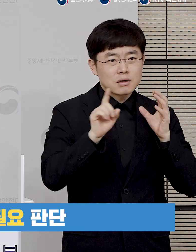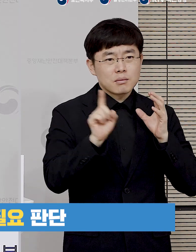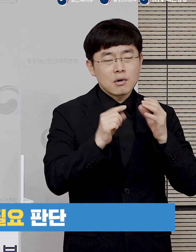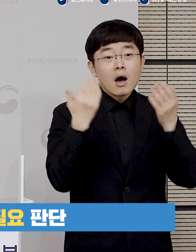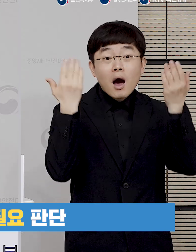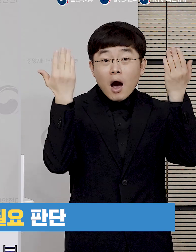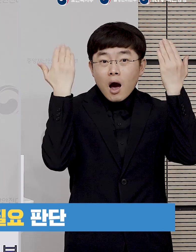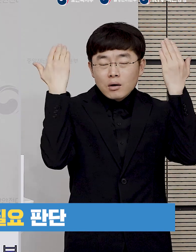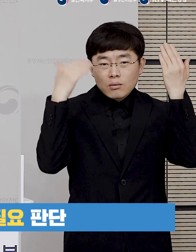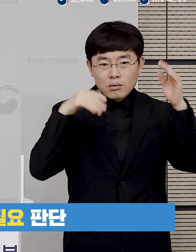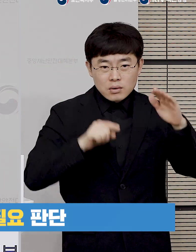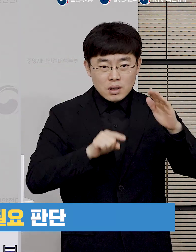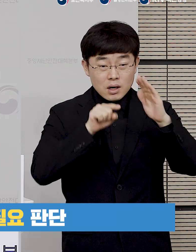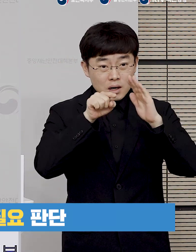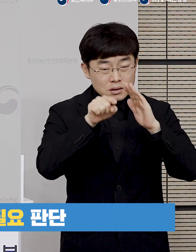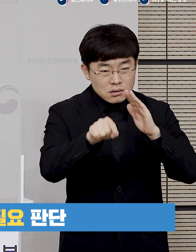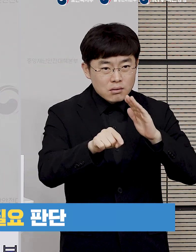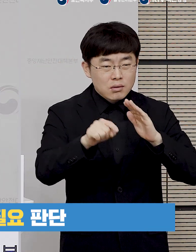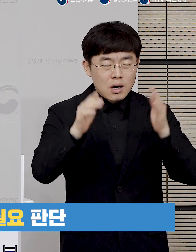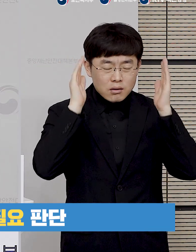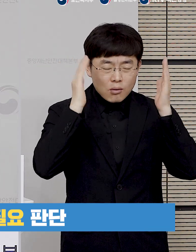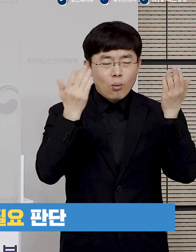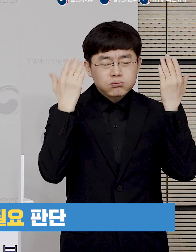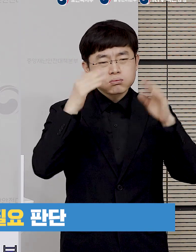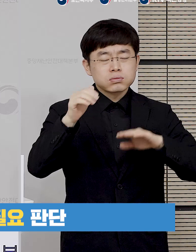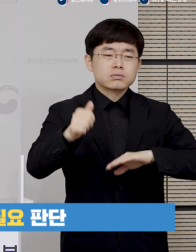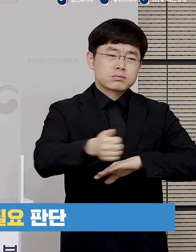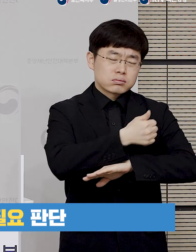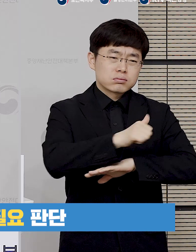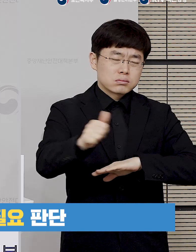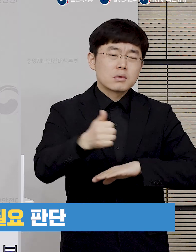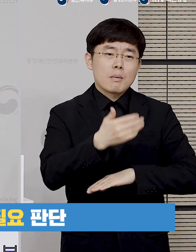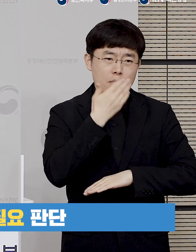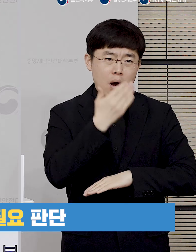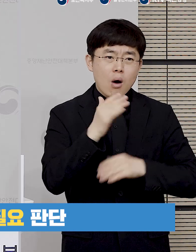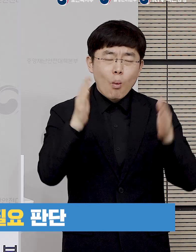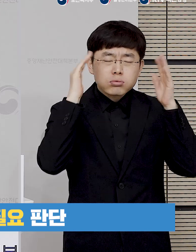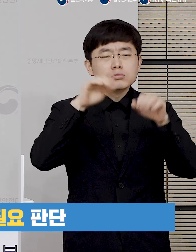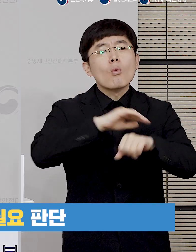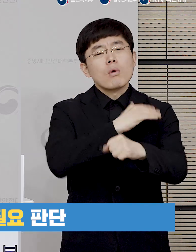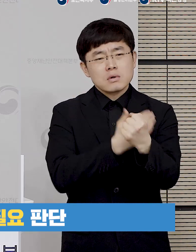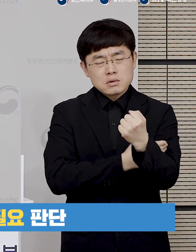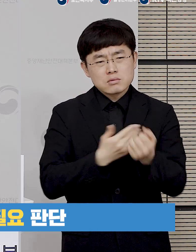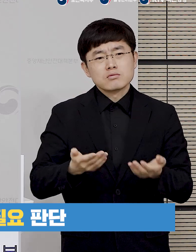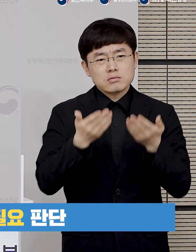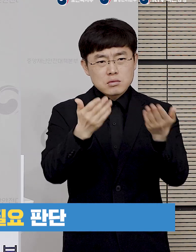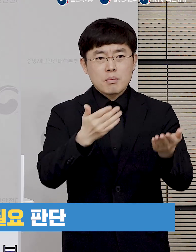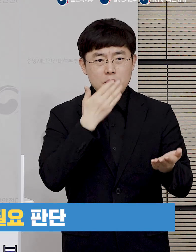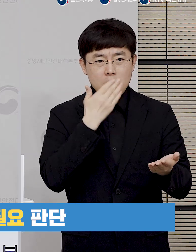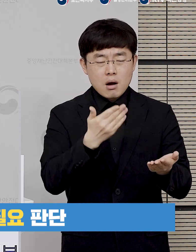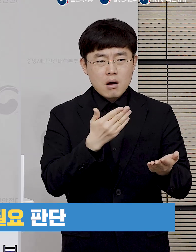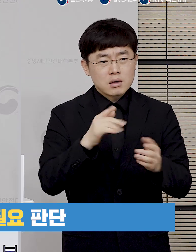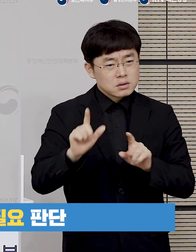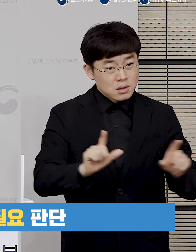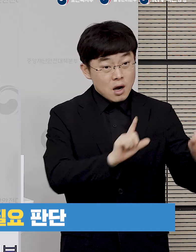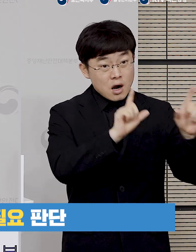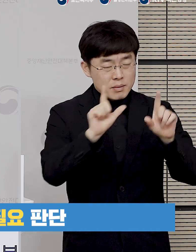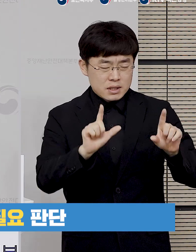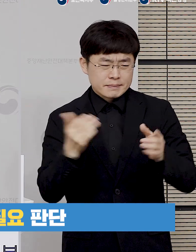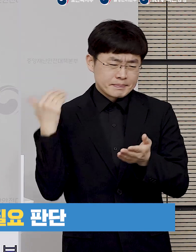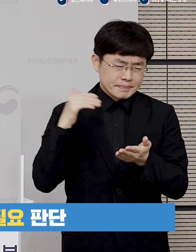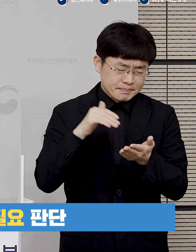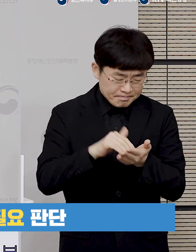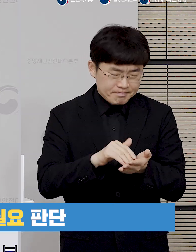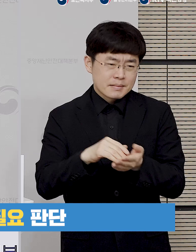학교에서 이제 제대로 학습권을 보장받을 수 있는 기회도 보장하는 것과 마찬가지로 일상으로